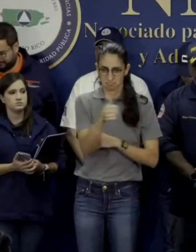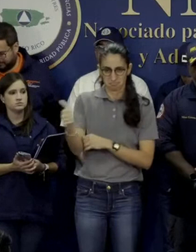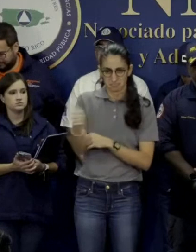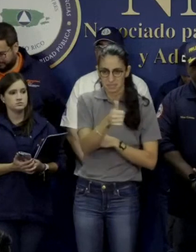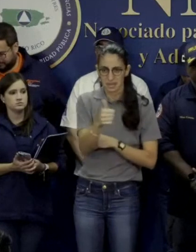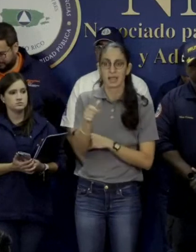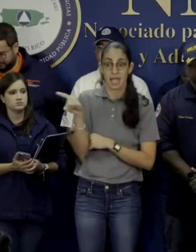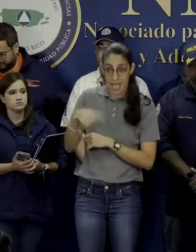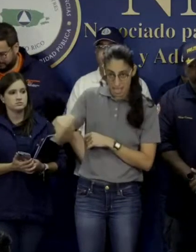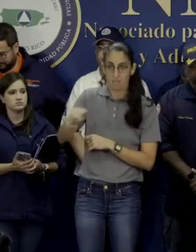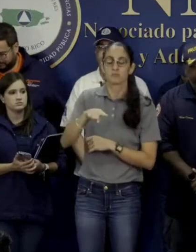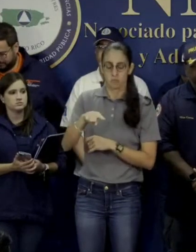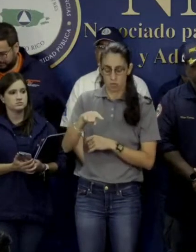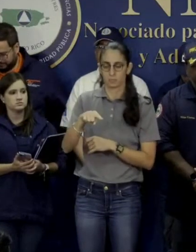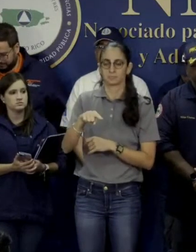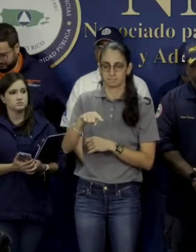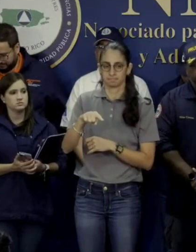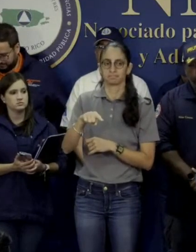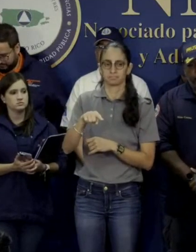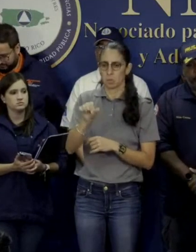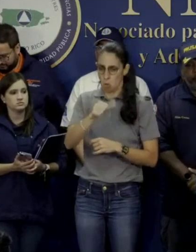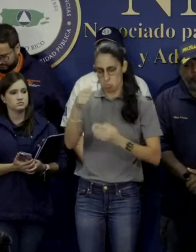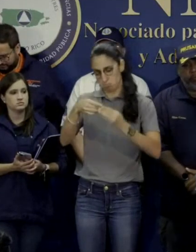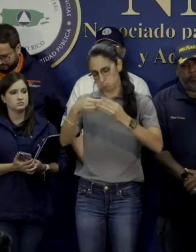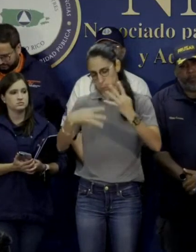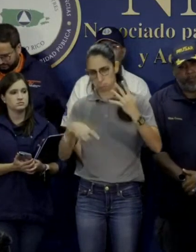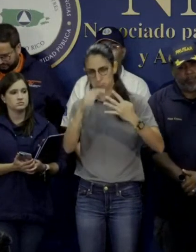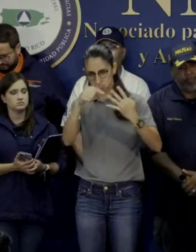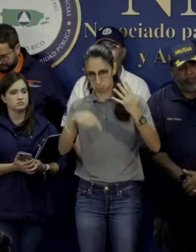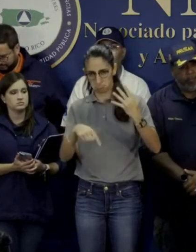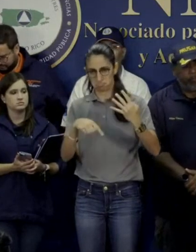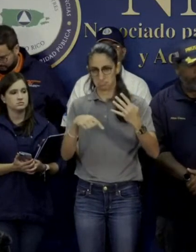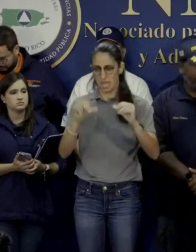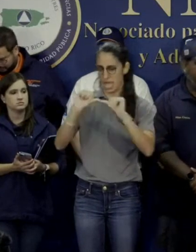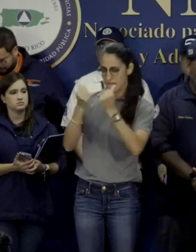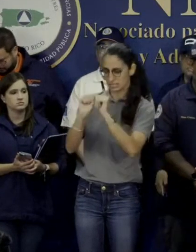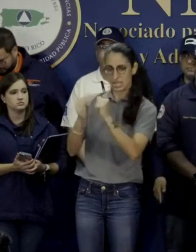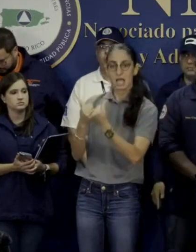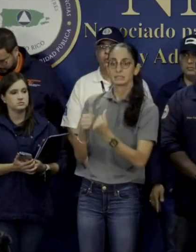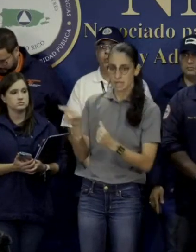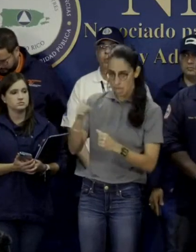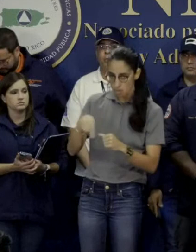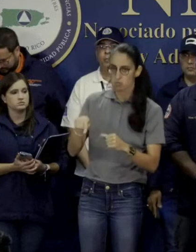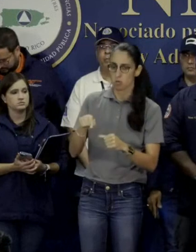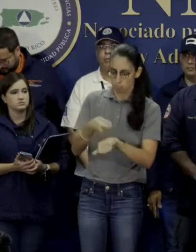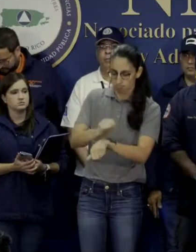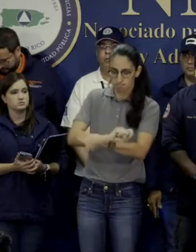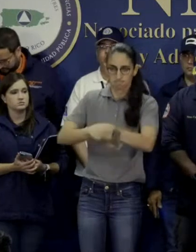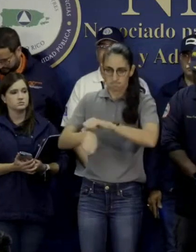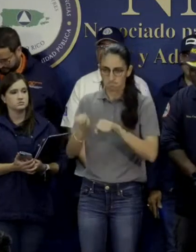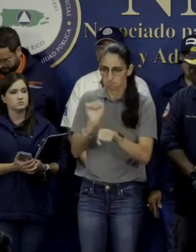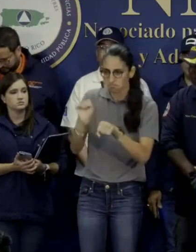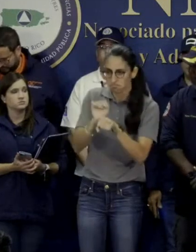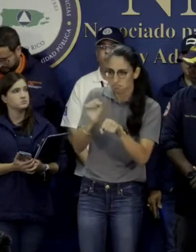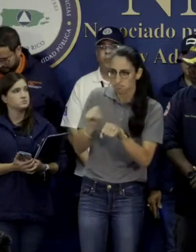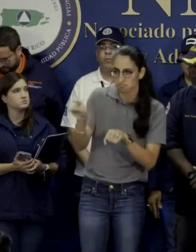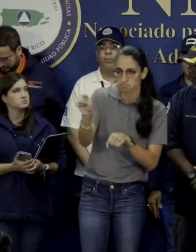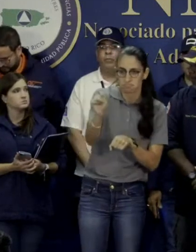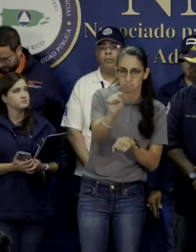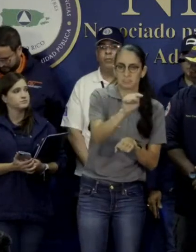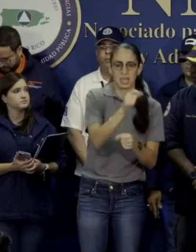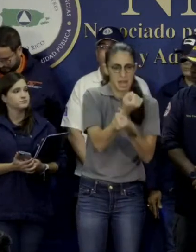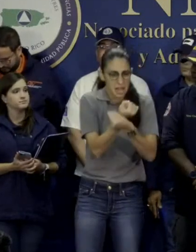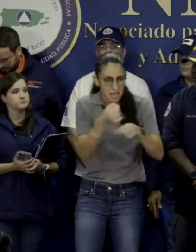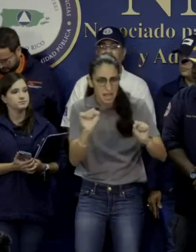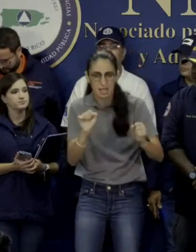Autoridad de Carretera, así como otros funcionarios de agencias que están realizando los desalojos, labores de